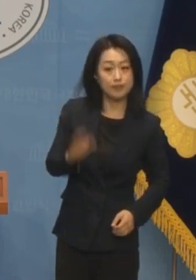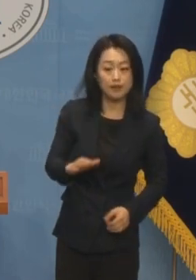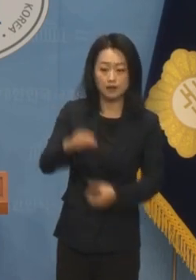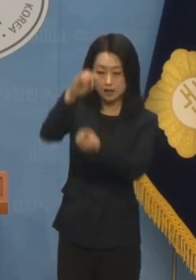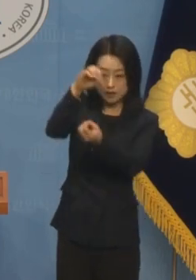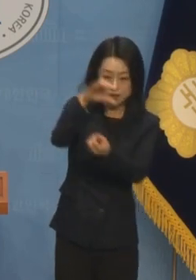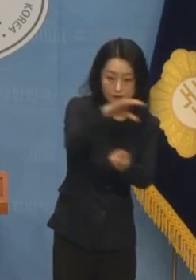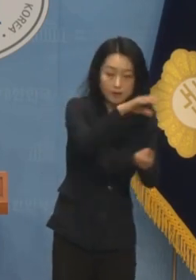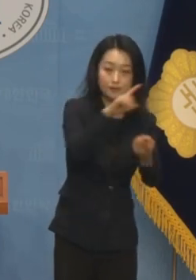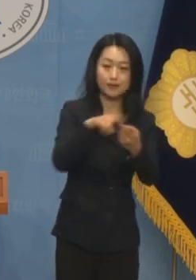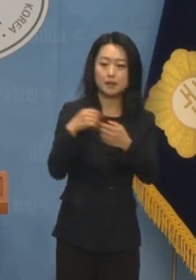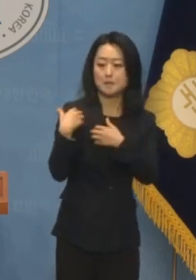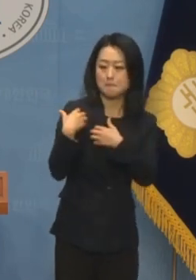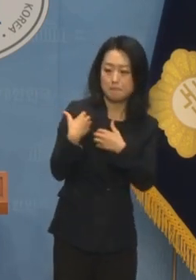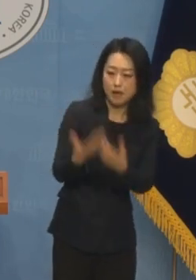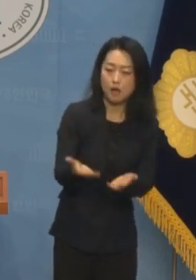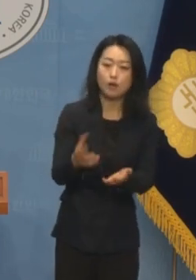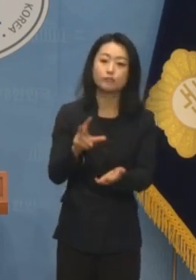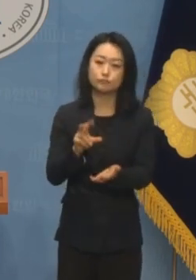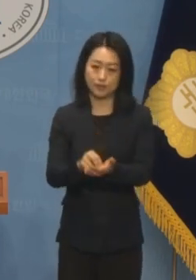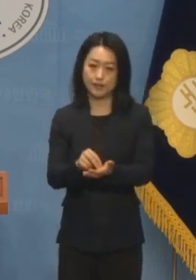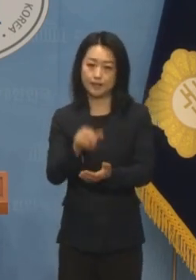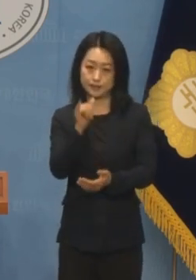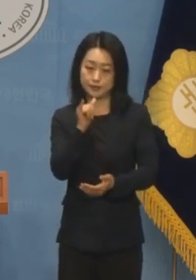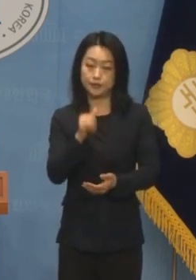살포를 방관하고 있는 것이다.